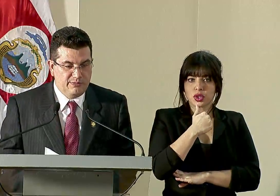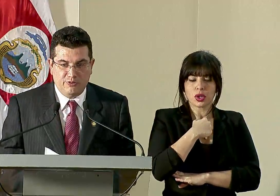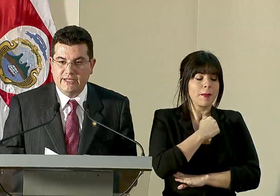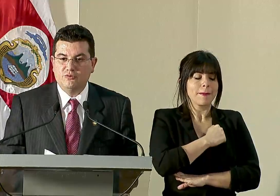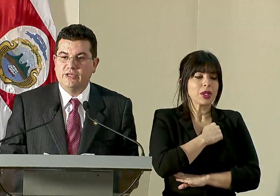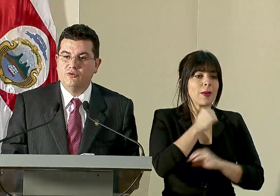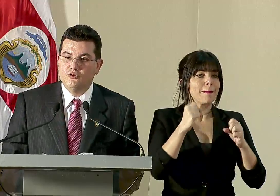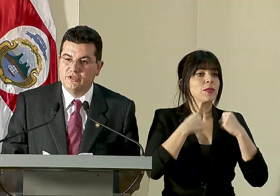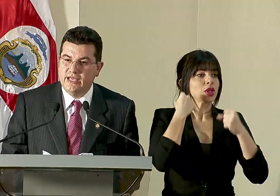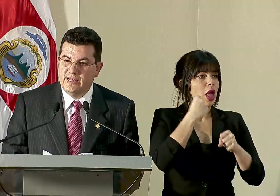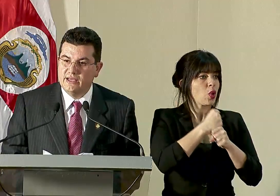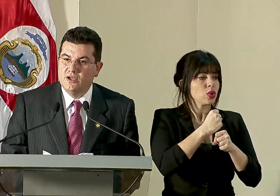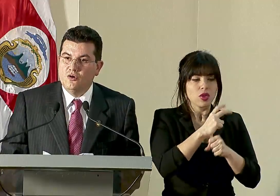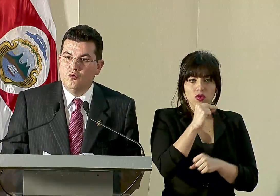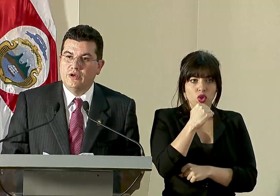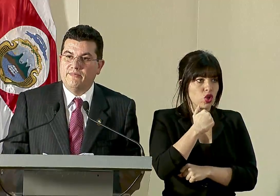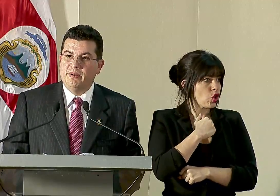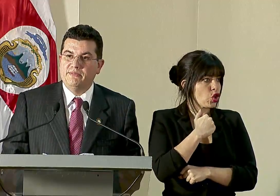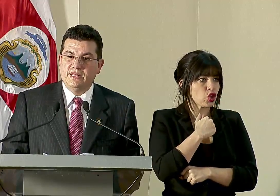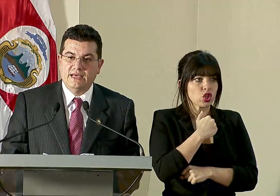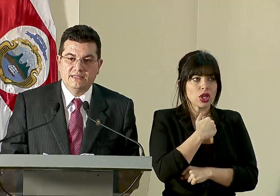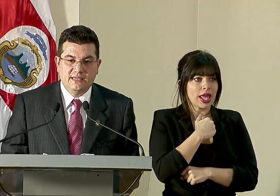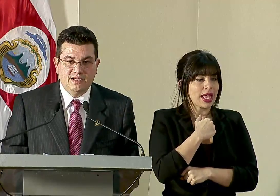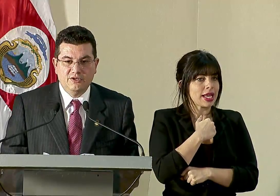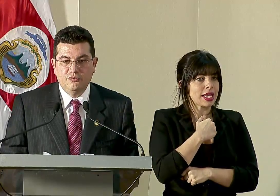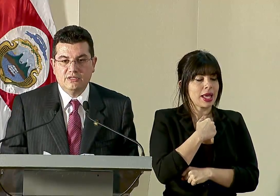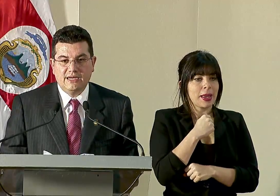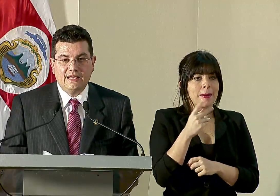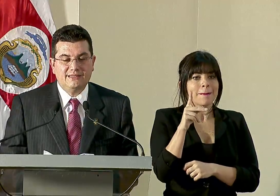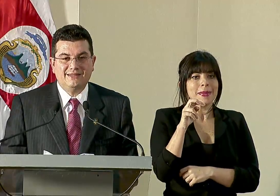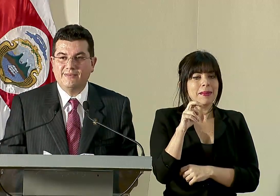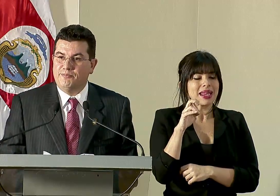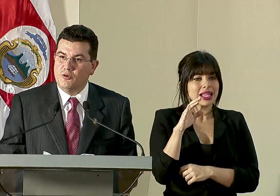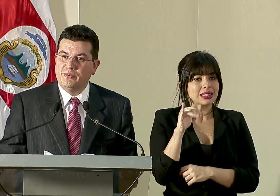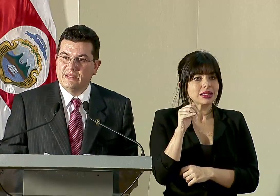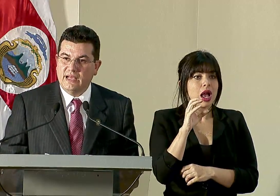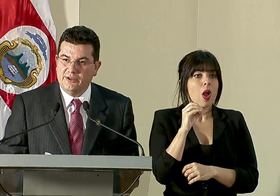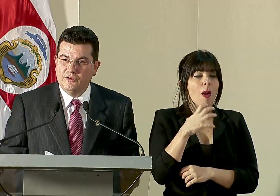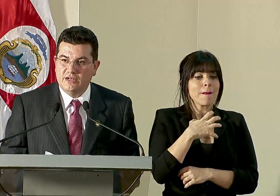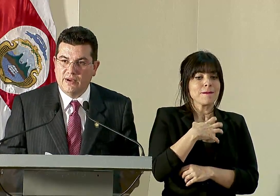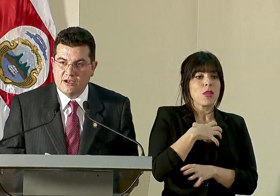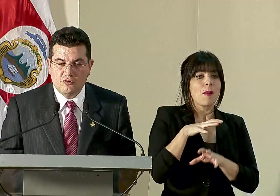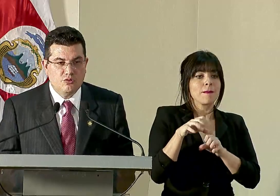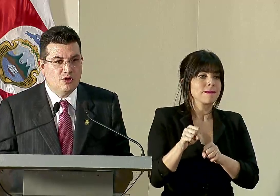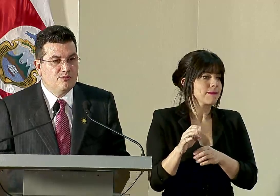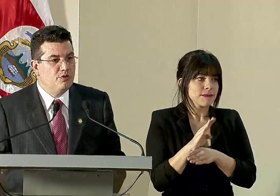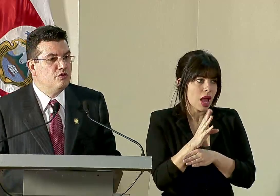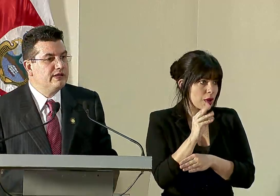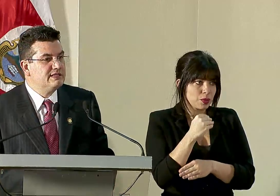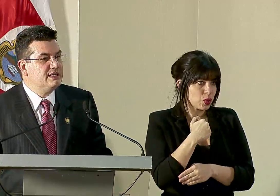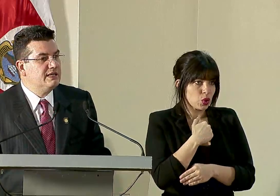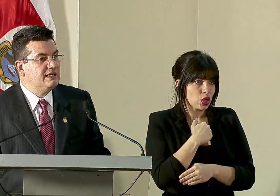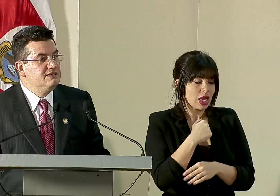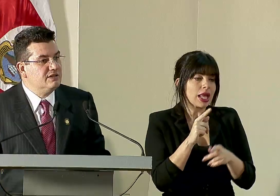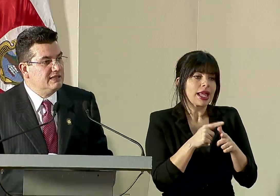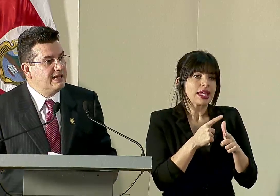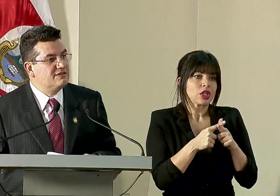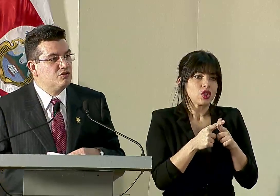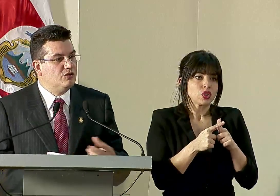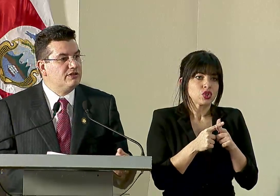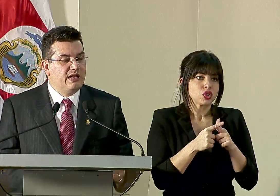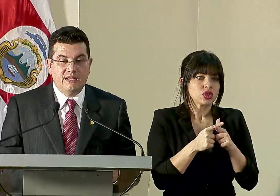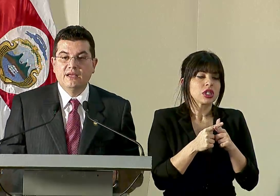perdón, el Poder Ejecutivo no tiene una preeminencia ni un carácter de propietario del banco, por lo que se le